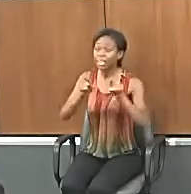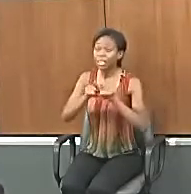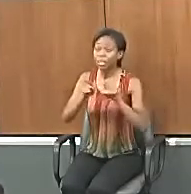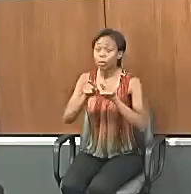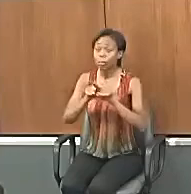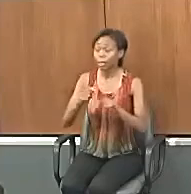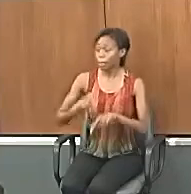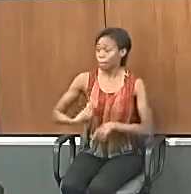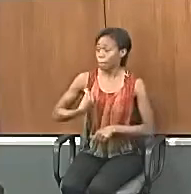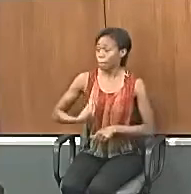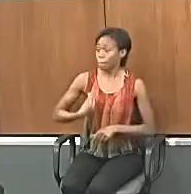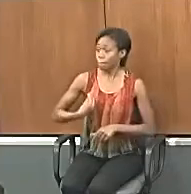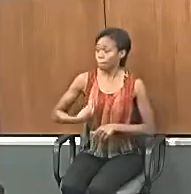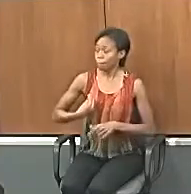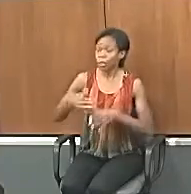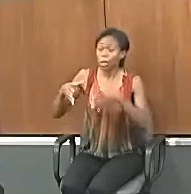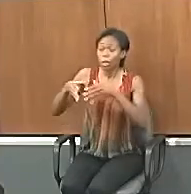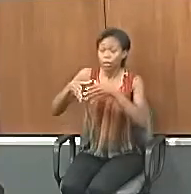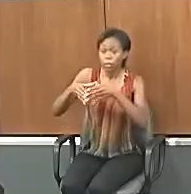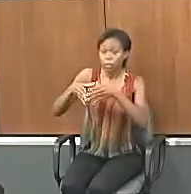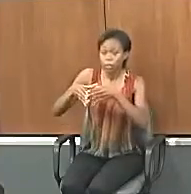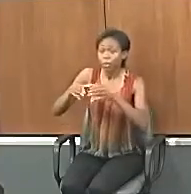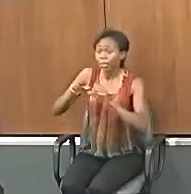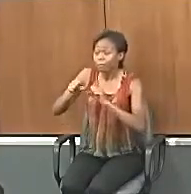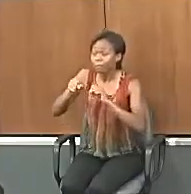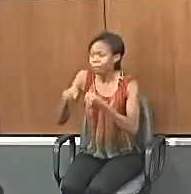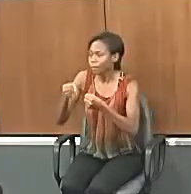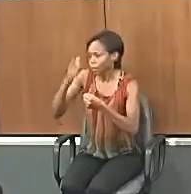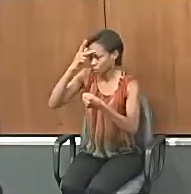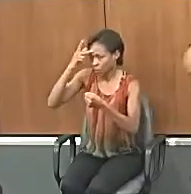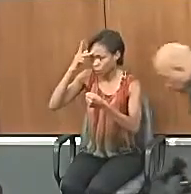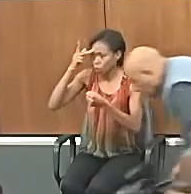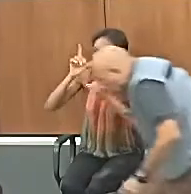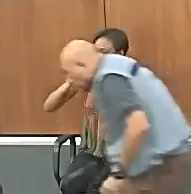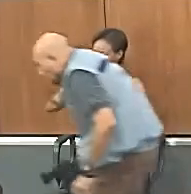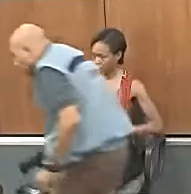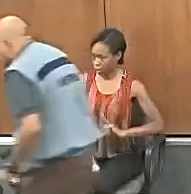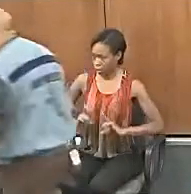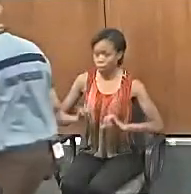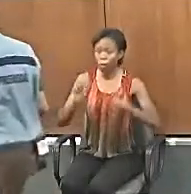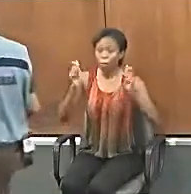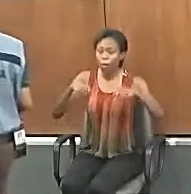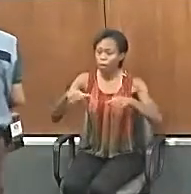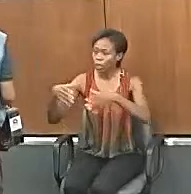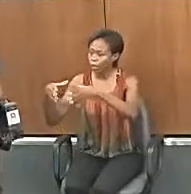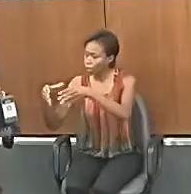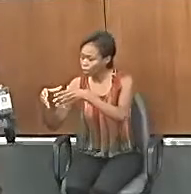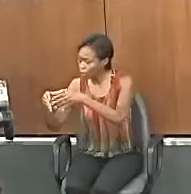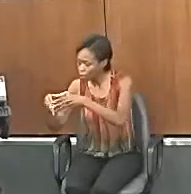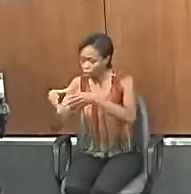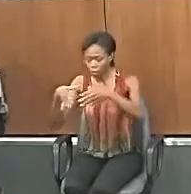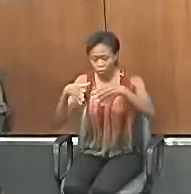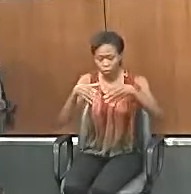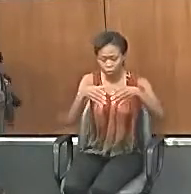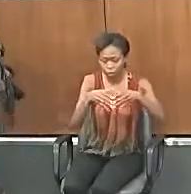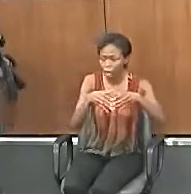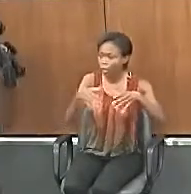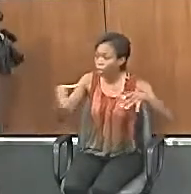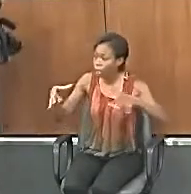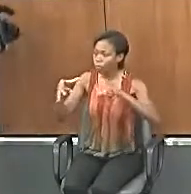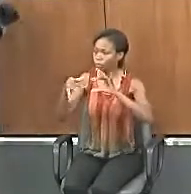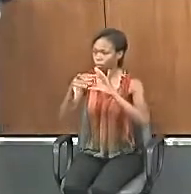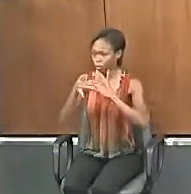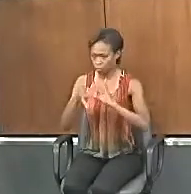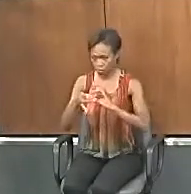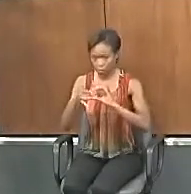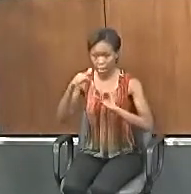de defesa das pessoas com deficiência nós possamos linkar as duas coisas aqui